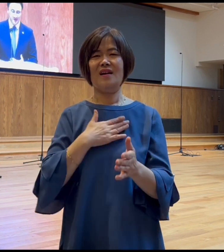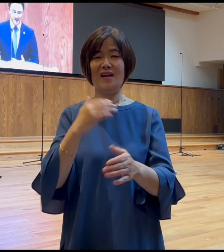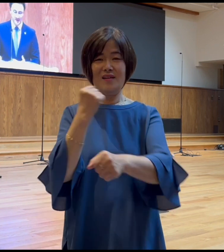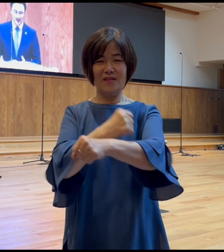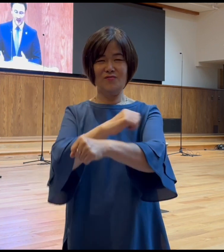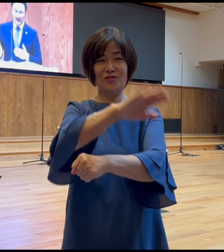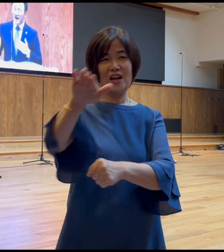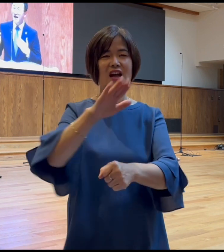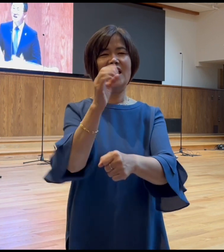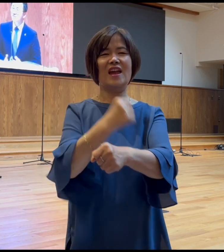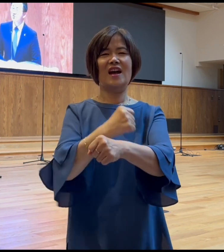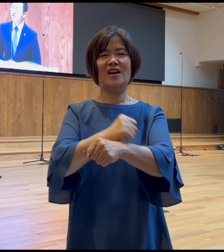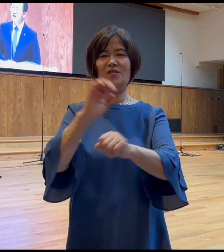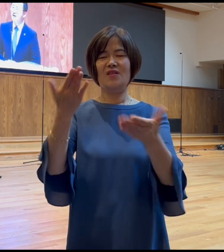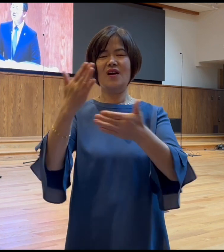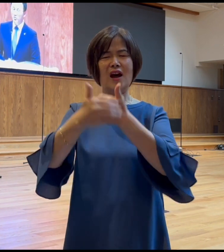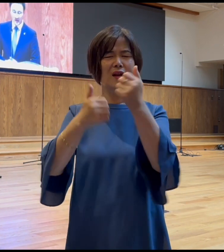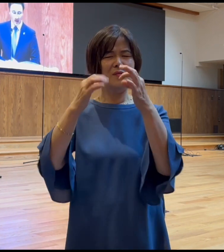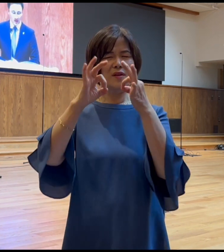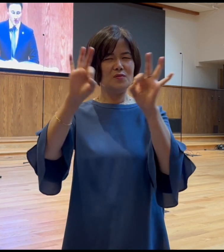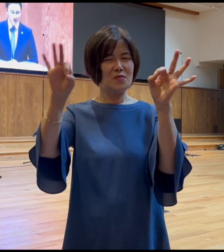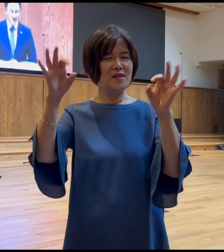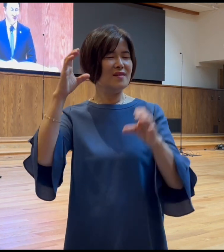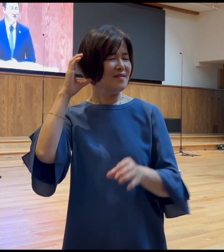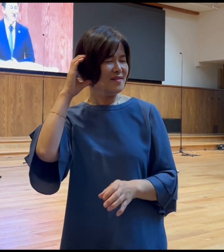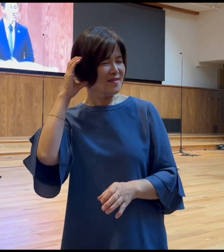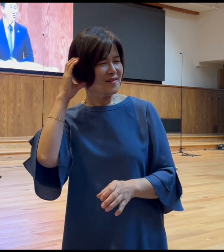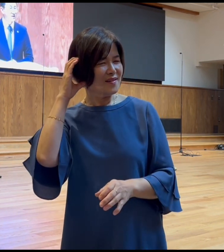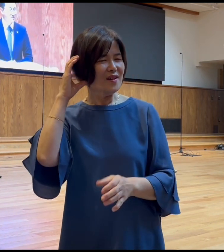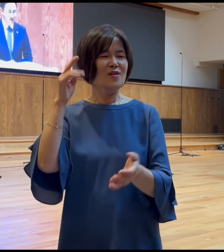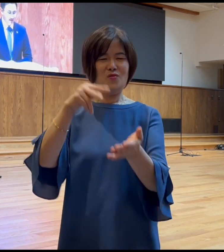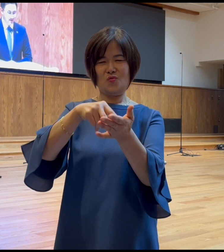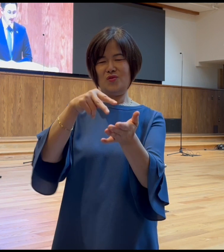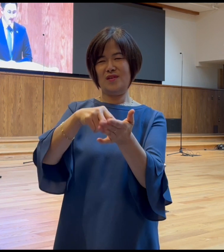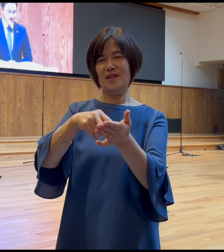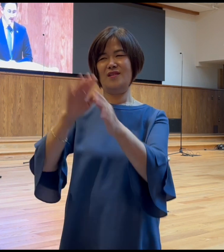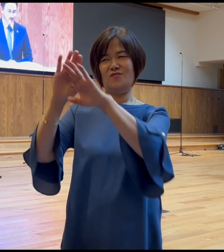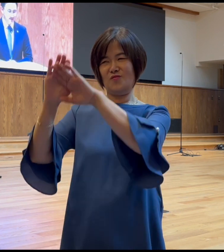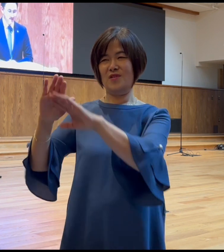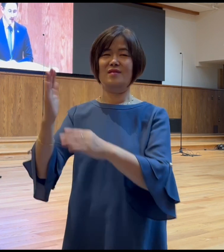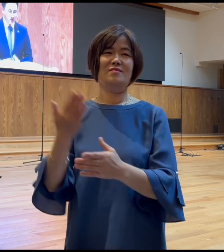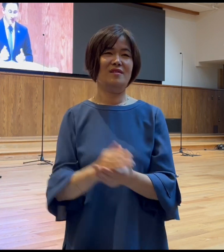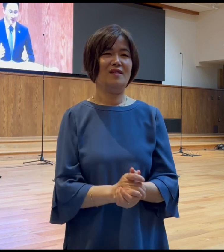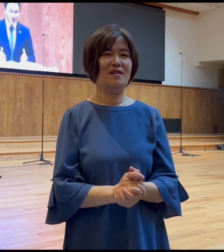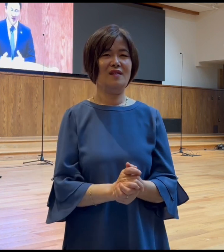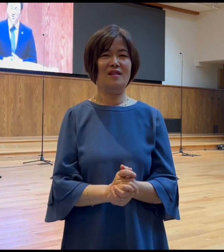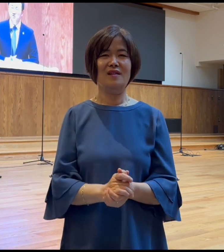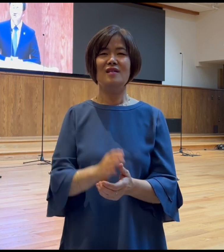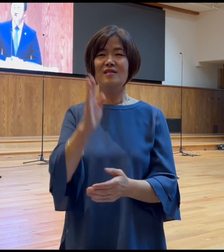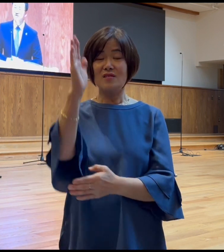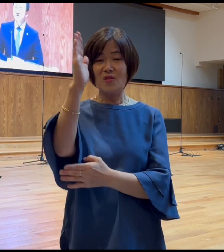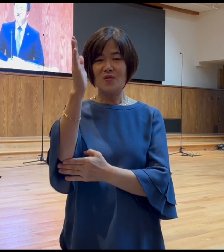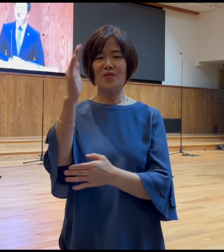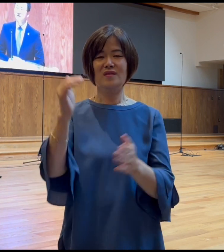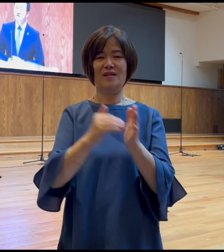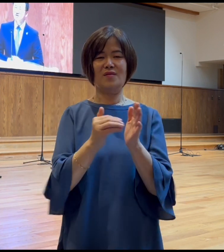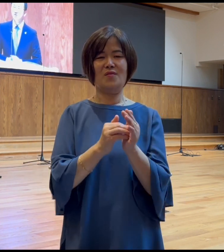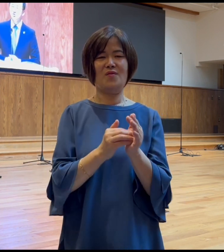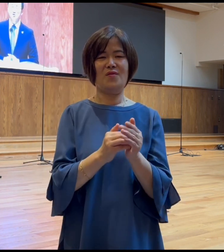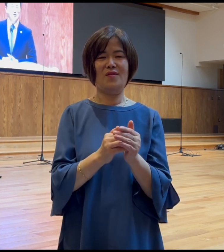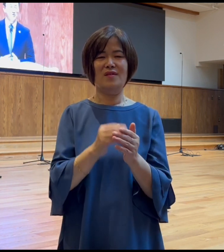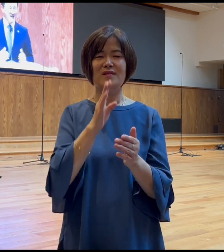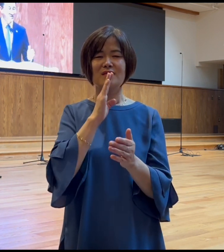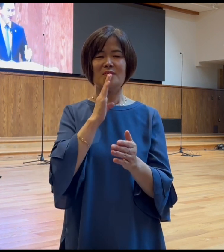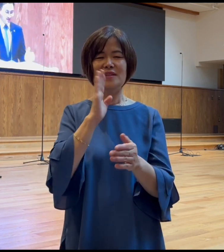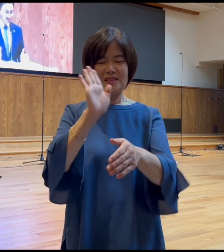될 것은 하나님의 소리에 우리의 존재를 두어야 됩니다. 하루는 설교하고